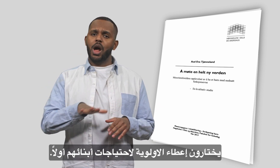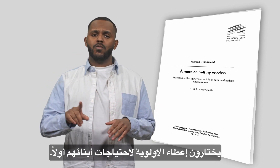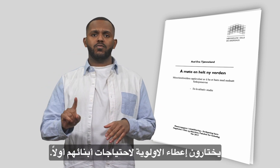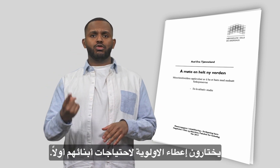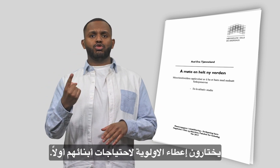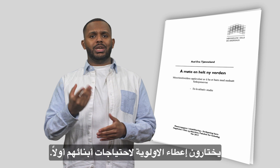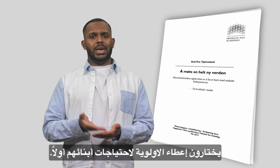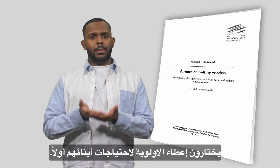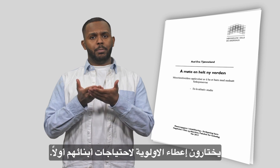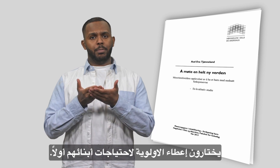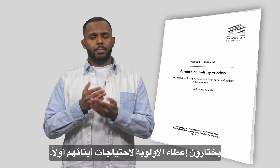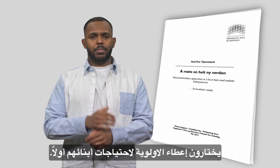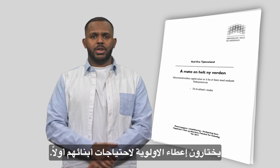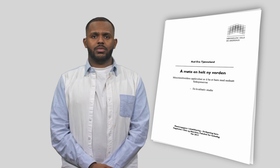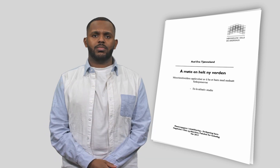يختارون إعطاء الأولوية لاحتياجات أبنائهم أولاً.